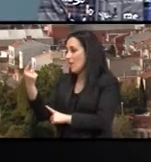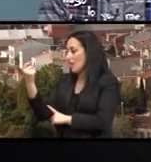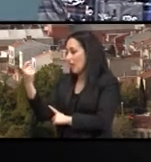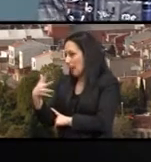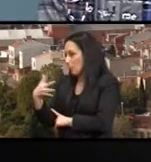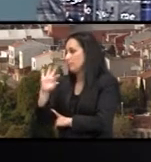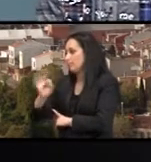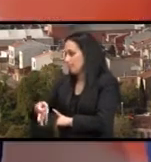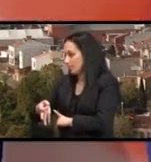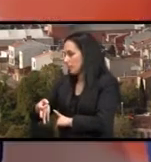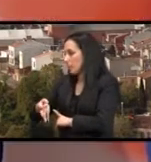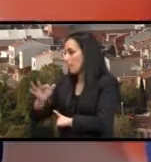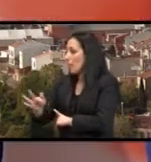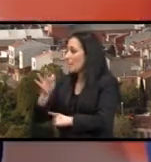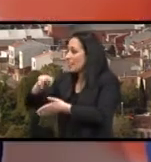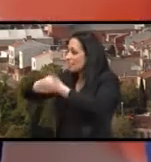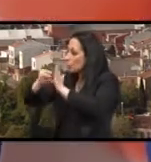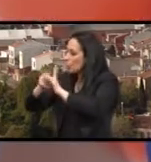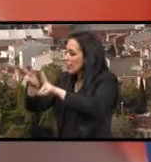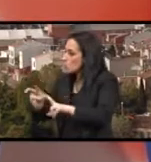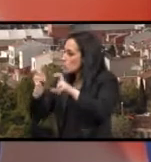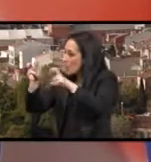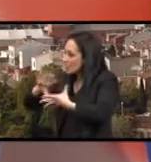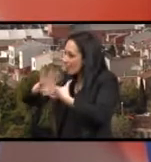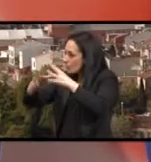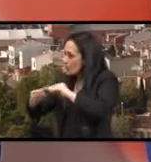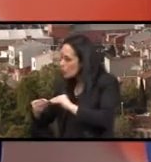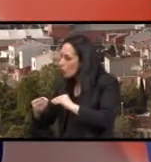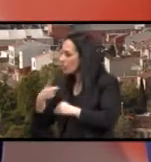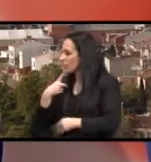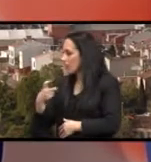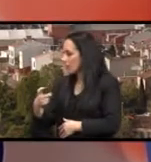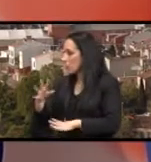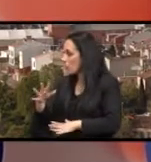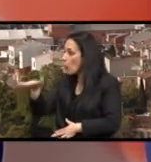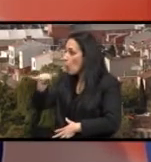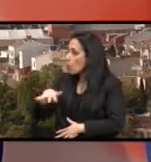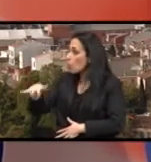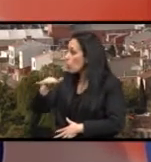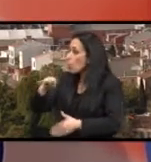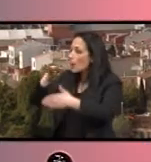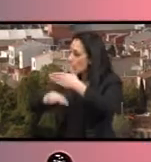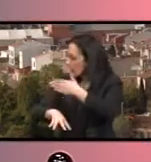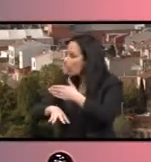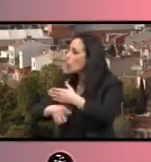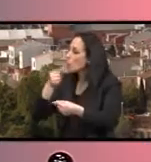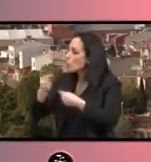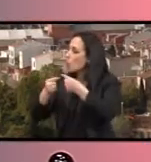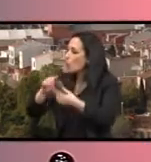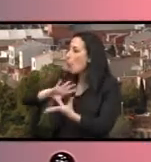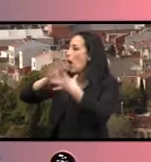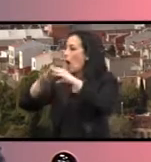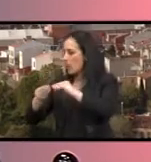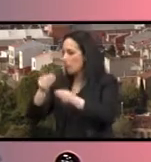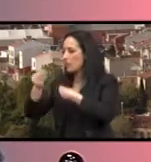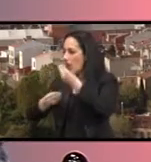noves tecnologies no hi poden intervenir tant, però s'estan fent a Barcelona, en molts llocs. S'està treballant. Anem pel bon camí, Oriol? Sí, jo diria sí. Que tu anem pel bon